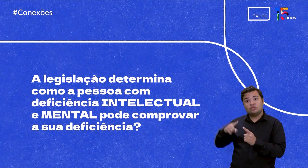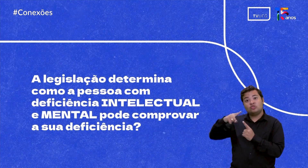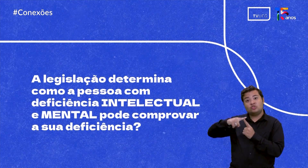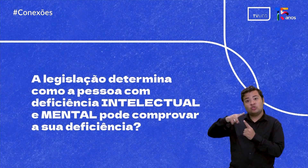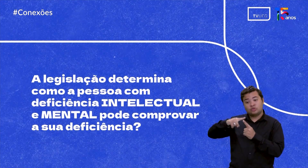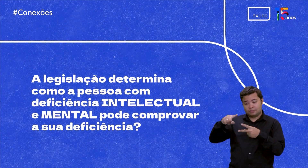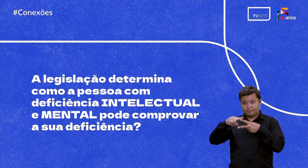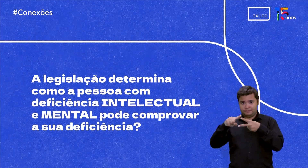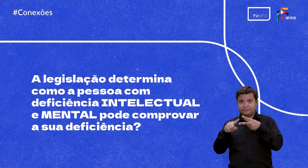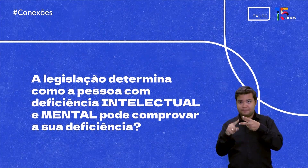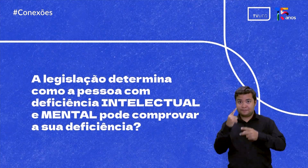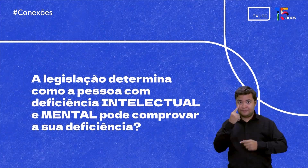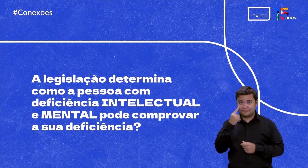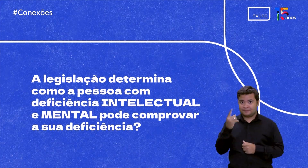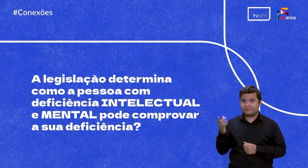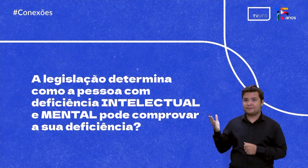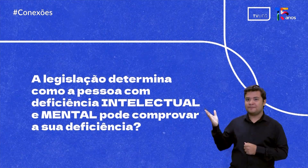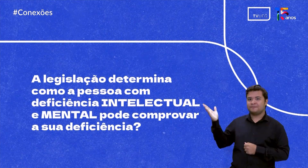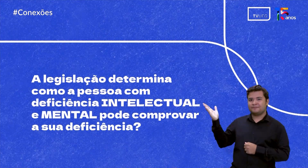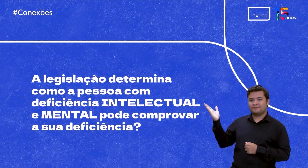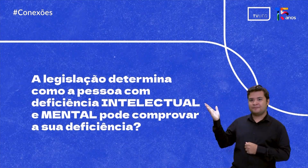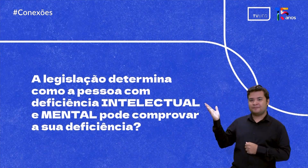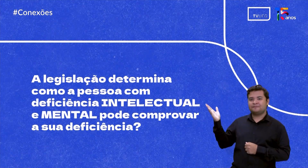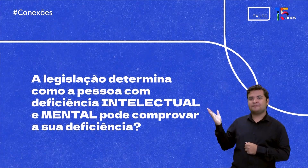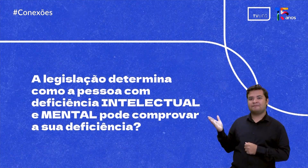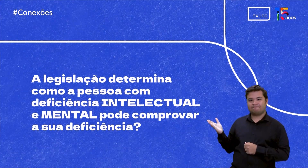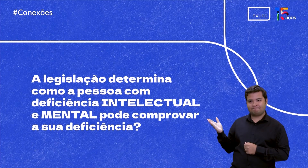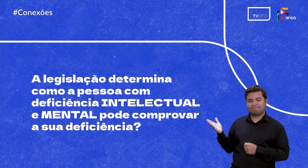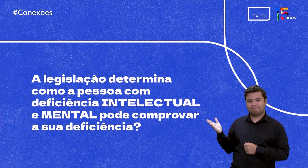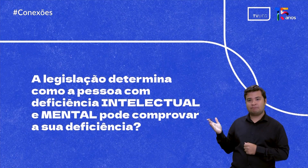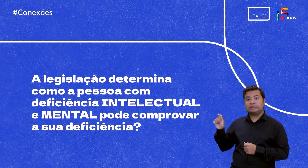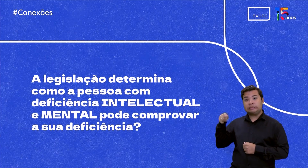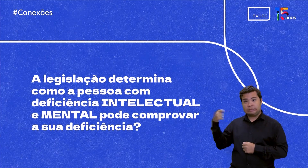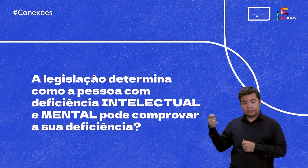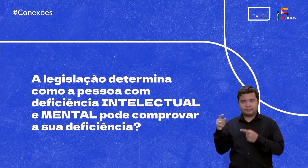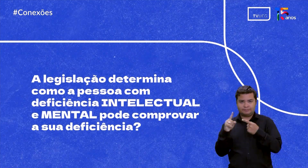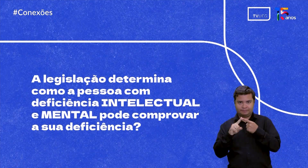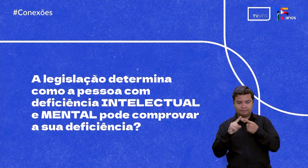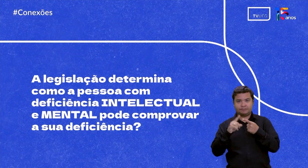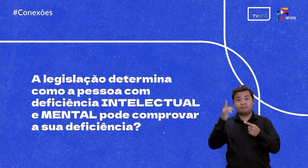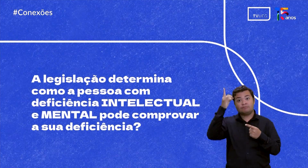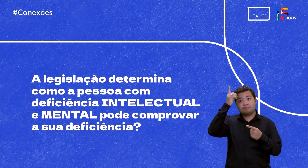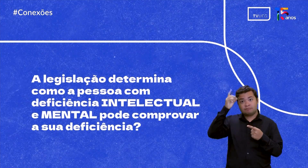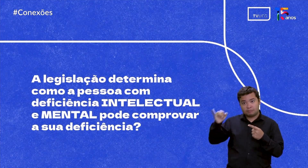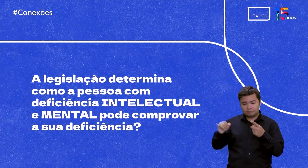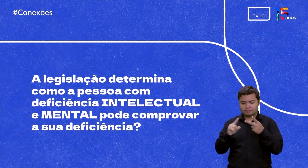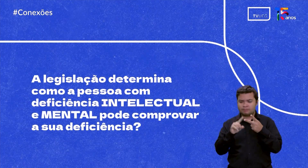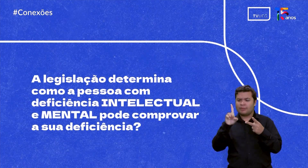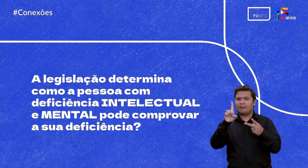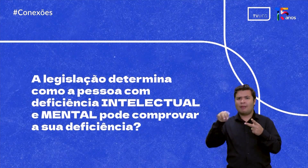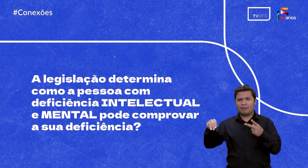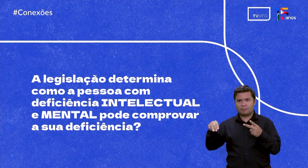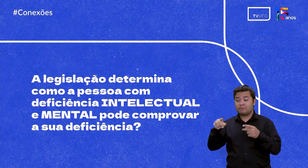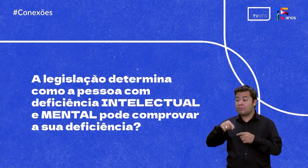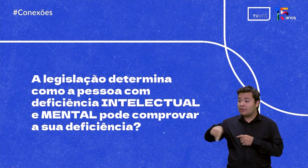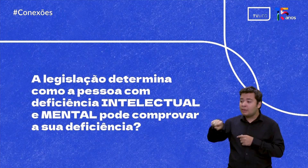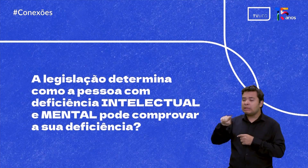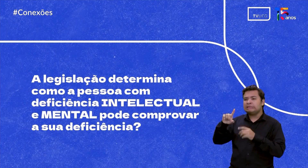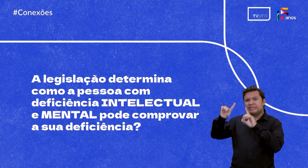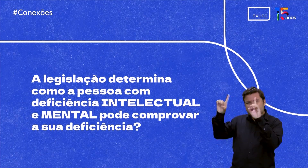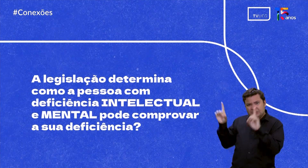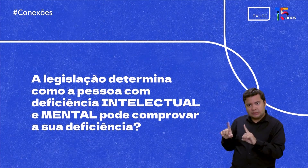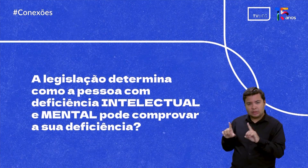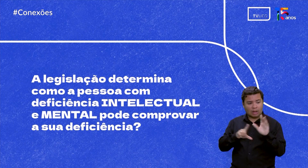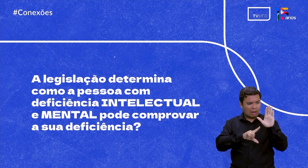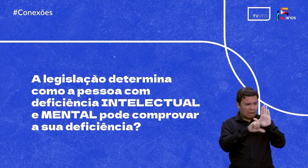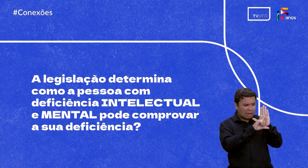A legislação determina como a pessoa com deficiência intelectual e mental pode comprovar a